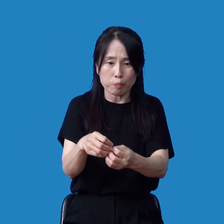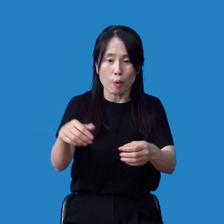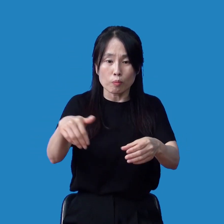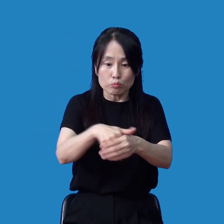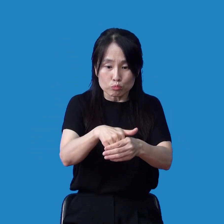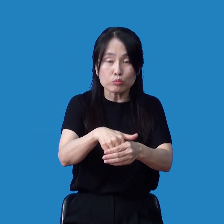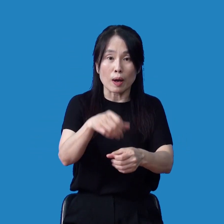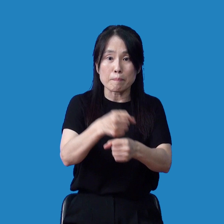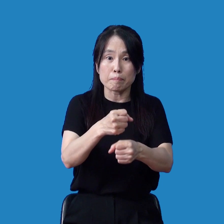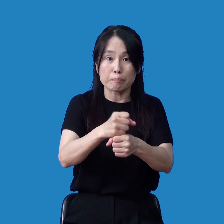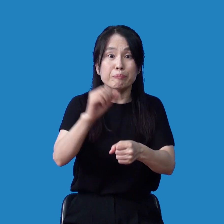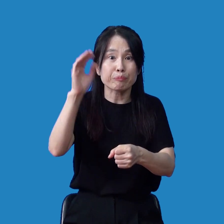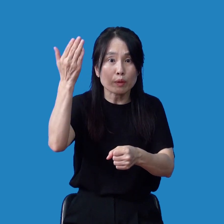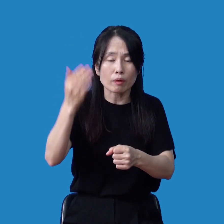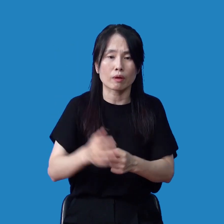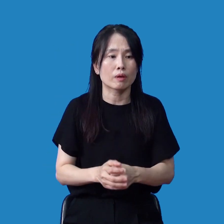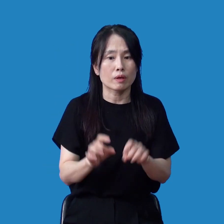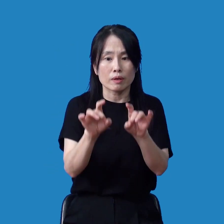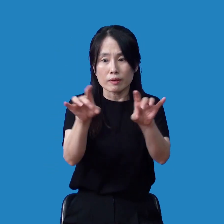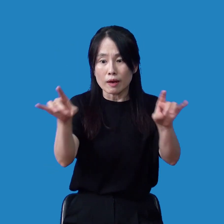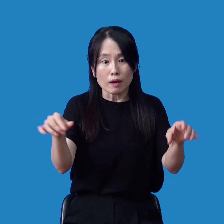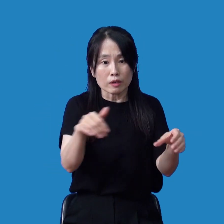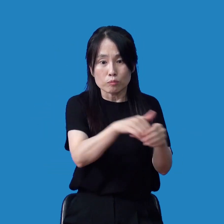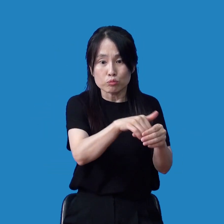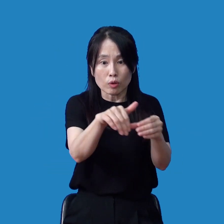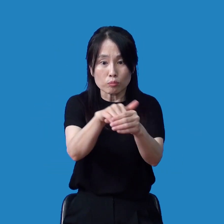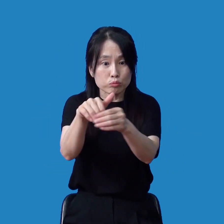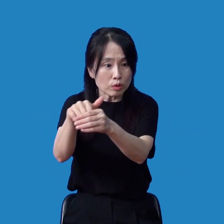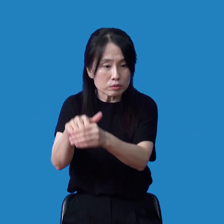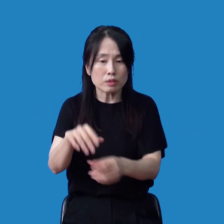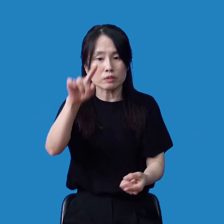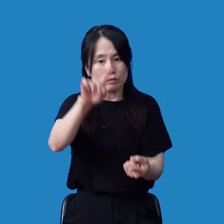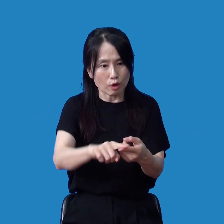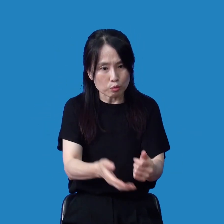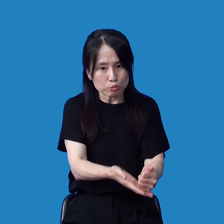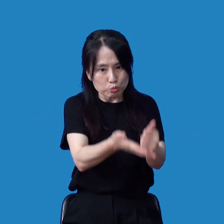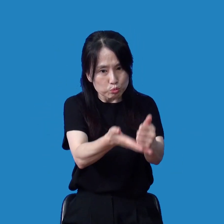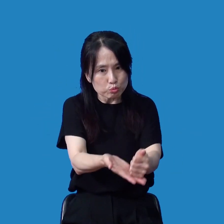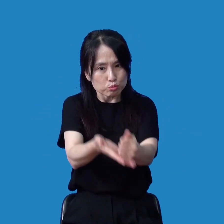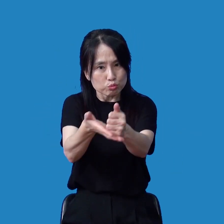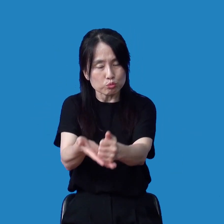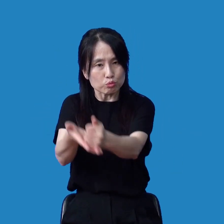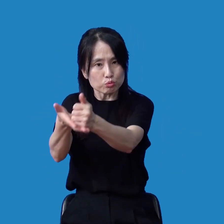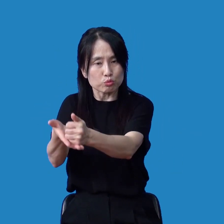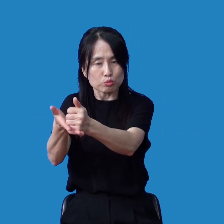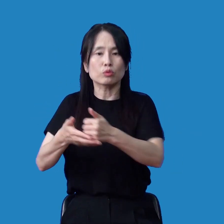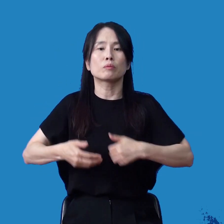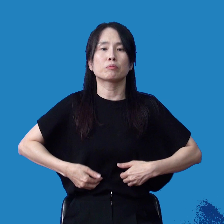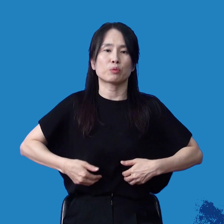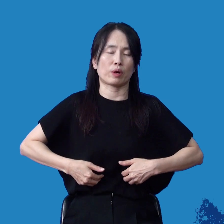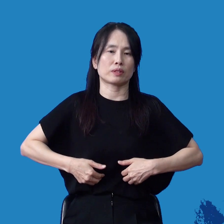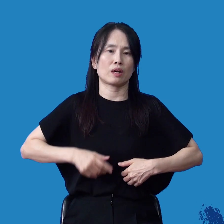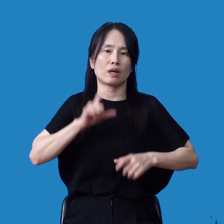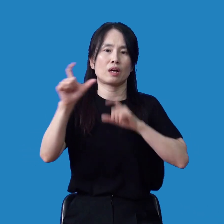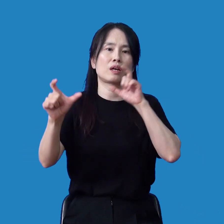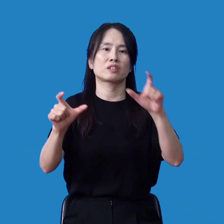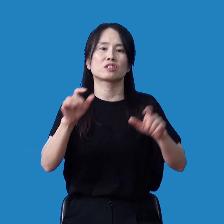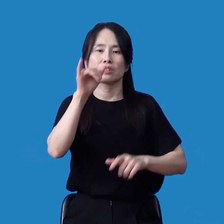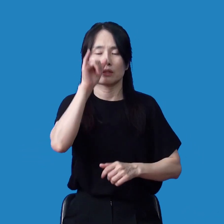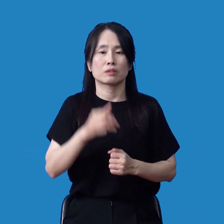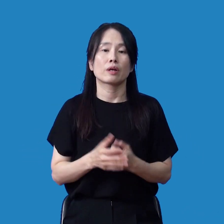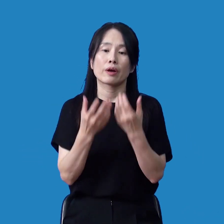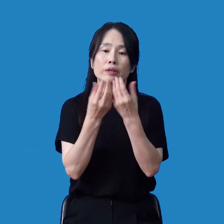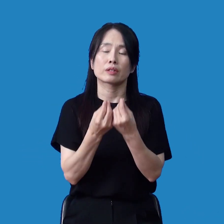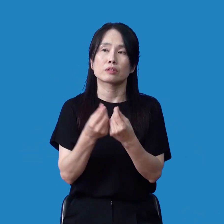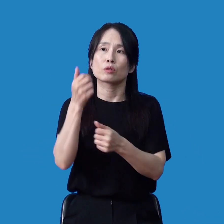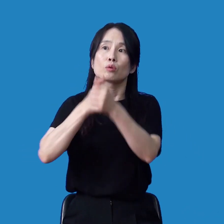때문에 각각의 문화는 그것 자체로 존중되어야 된다 하는 것입니다. 예를 들면